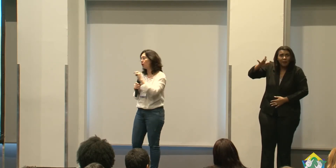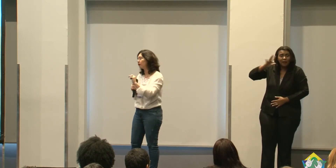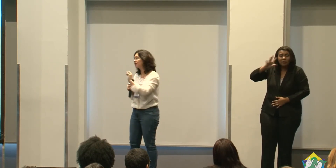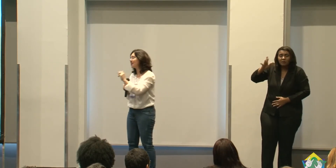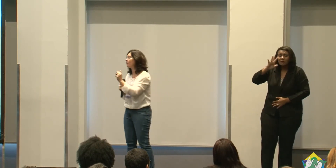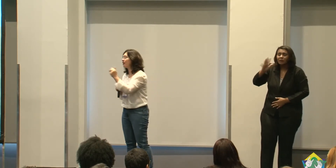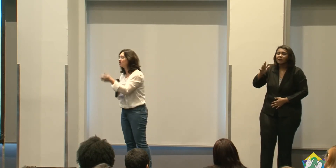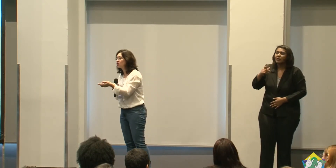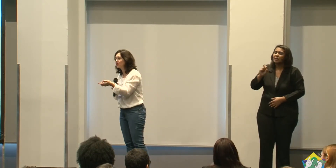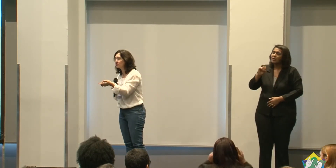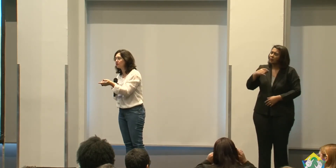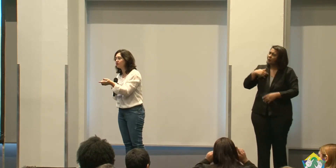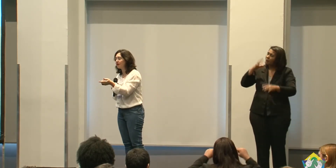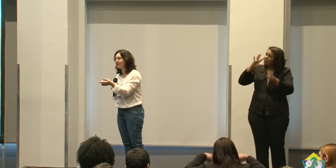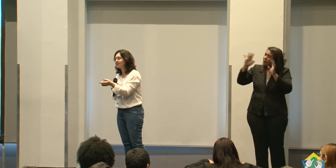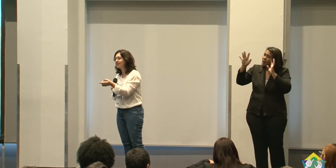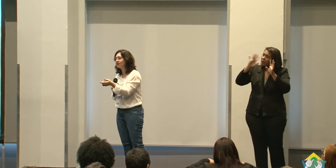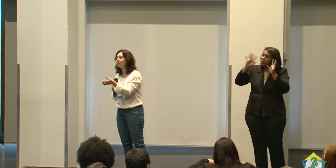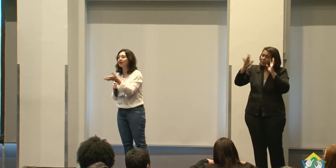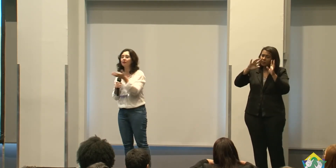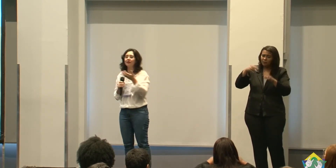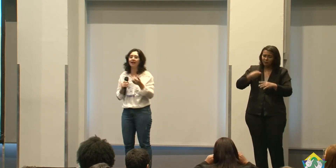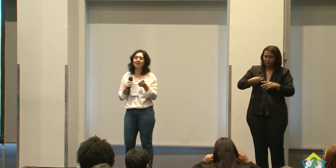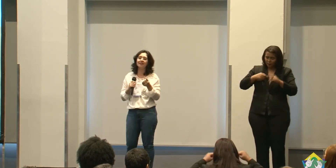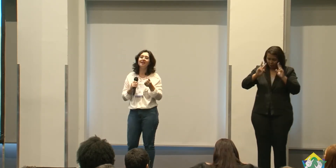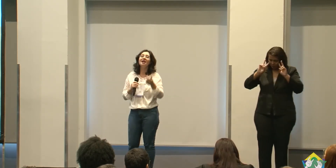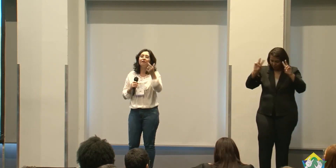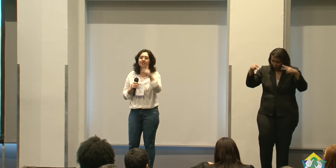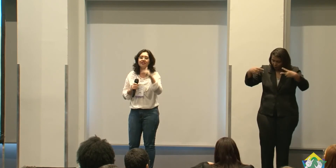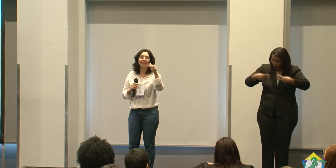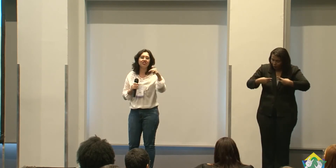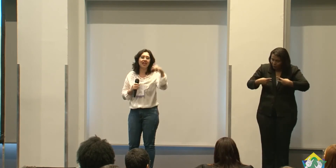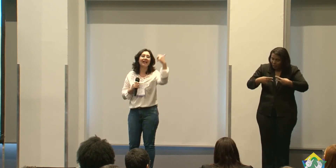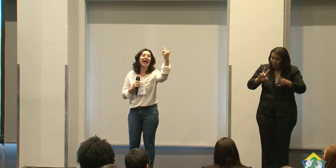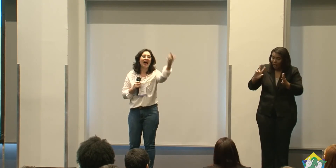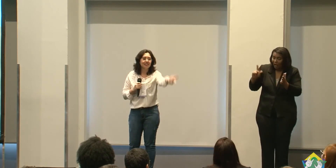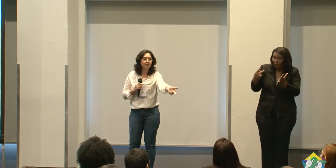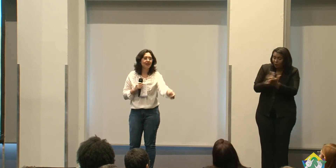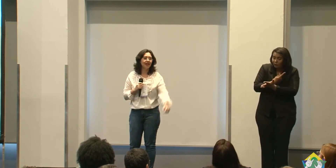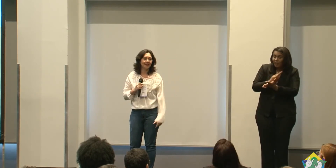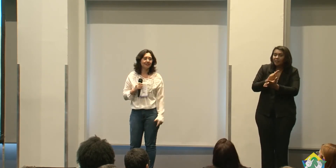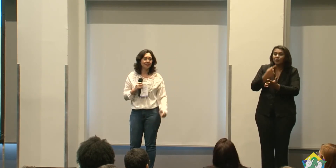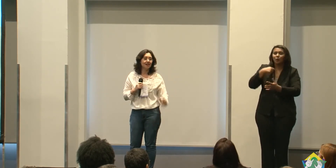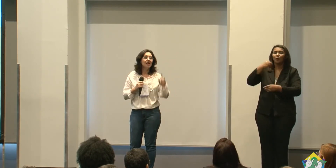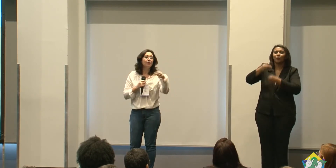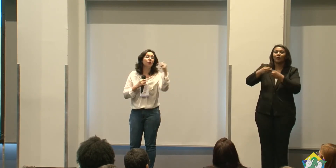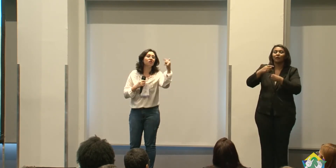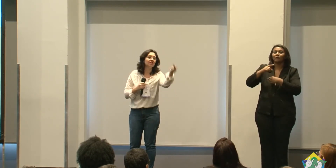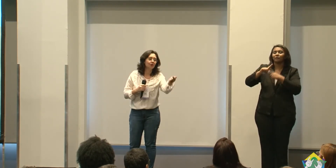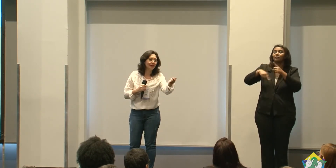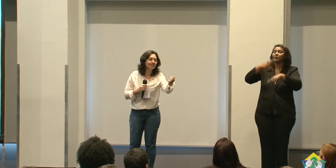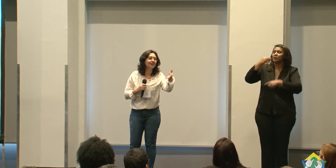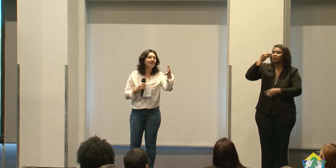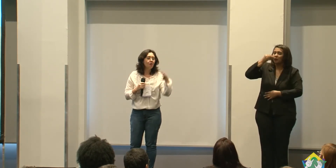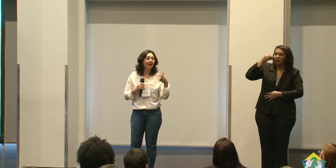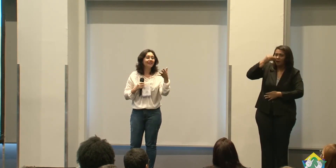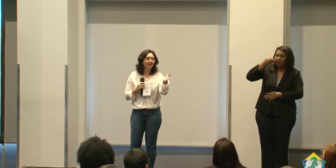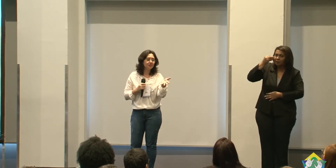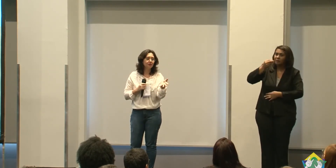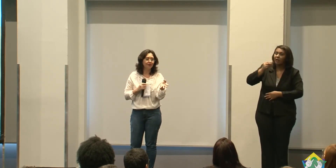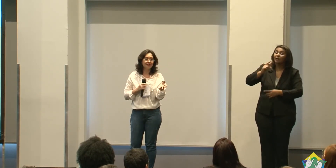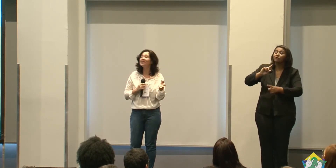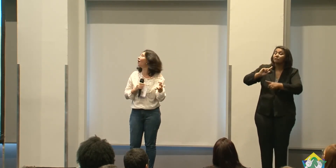apresentando, quando você reflete sobre a sua vivência, o que acontece? Você vai gerar a experiência e, por consequência,